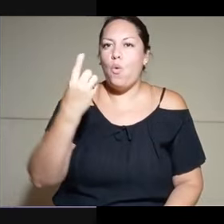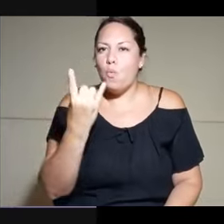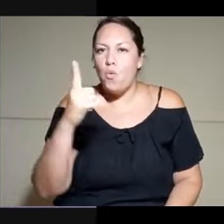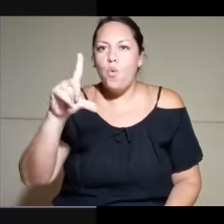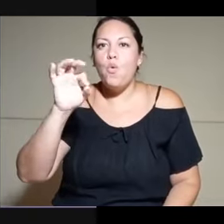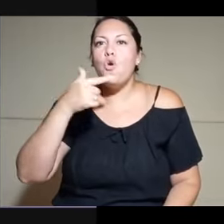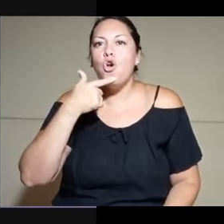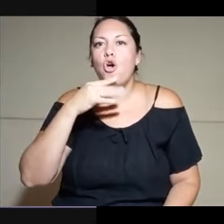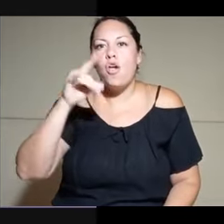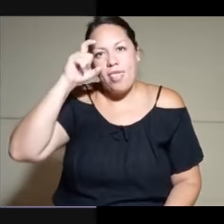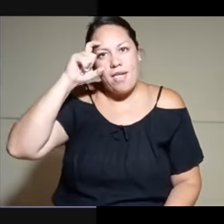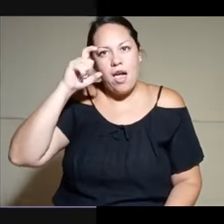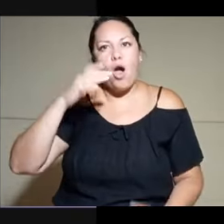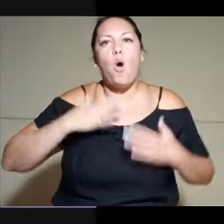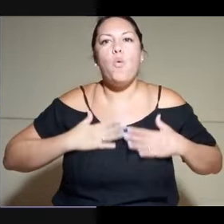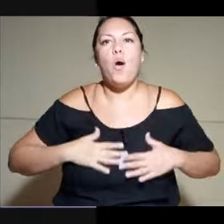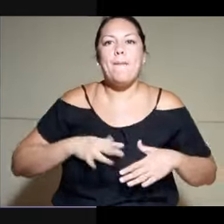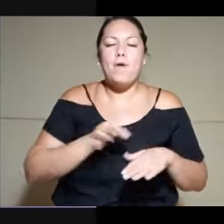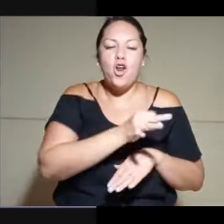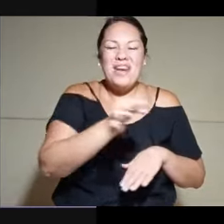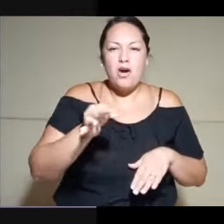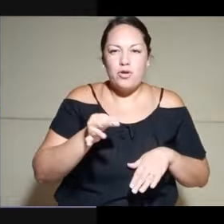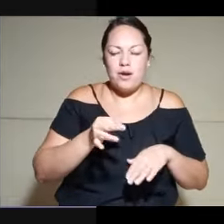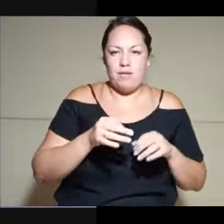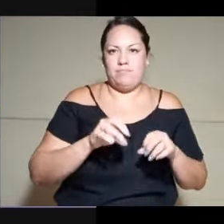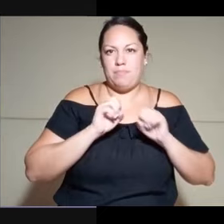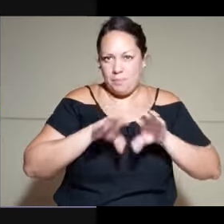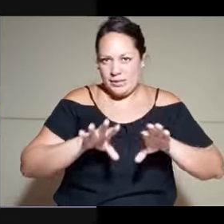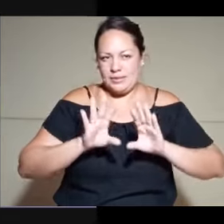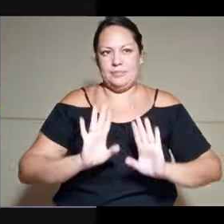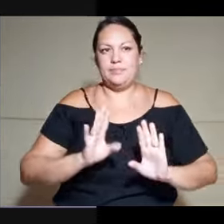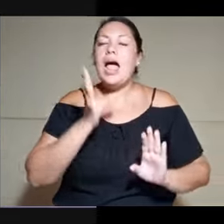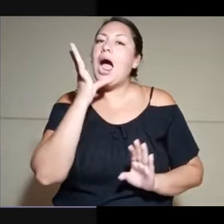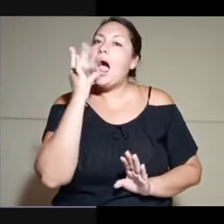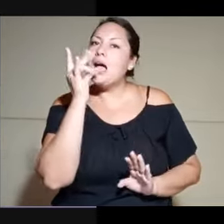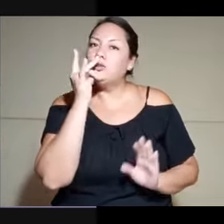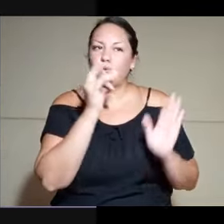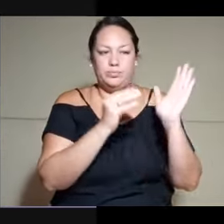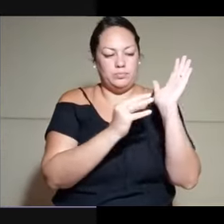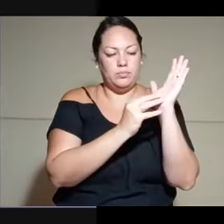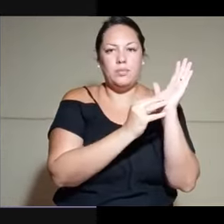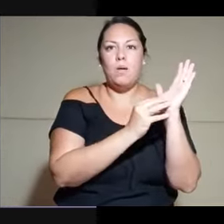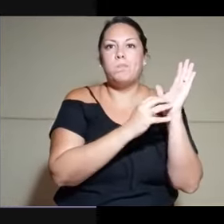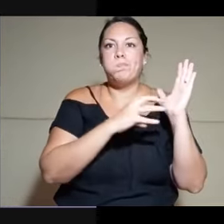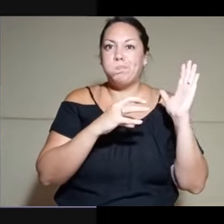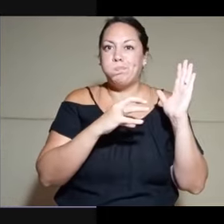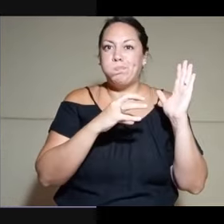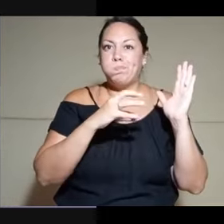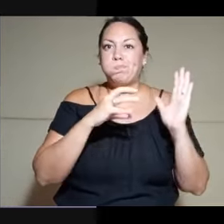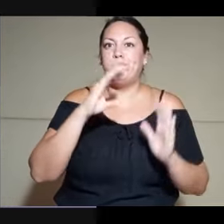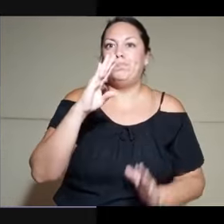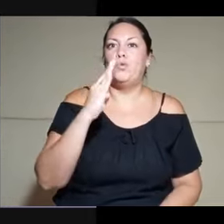o cúmulos de cuerpos neuronales, que son los que van a determinar funciones vitales. Por ejemplo, vamos a empezar